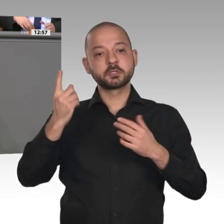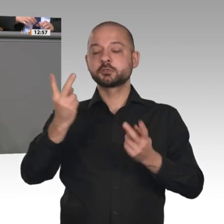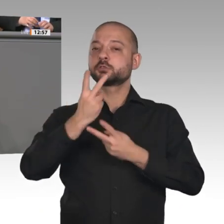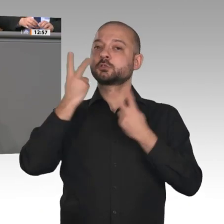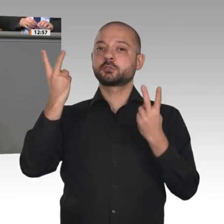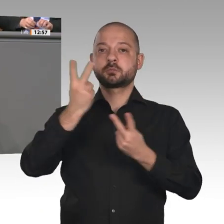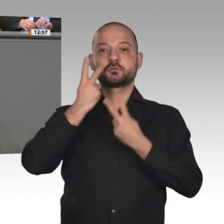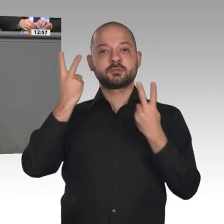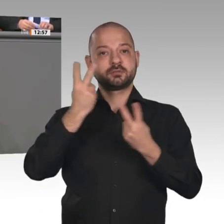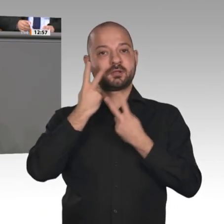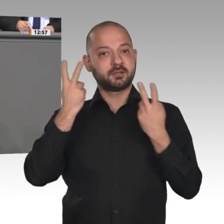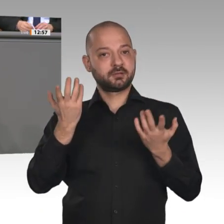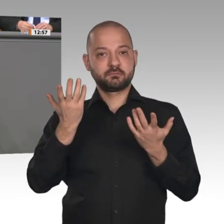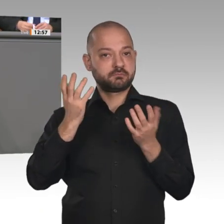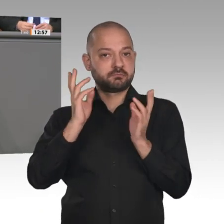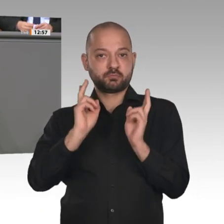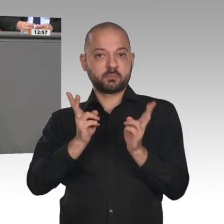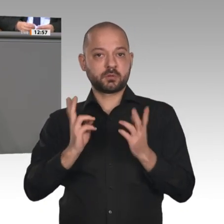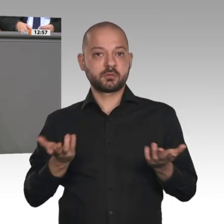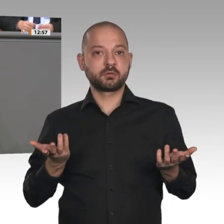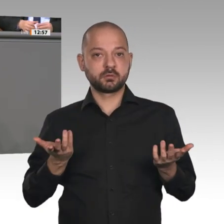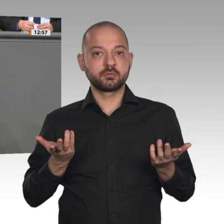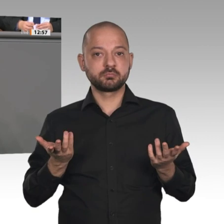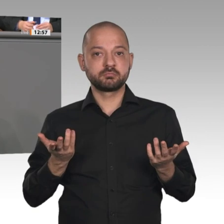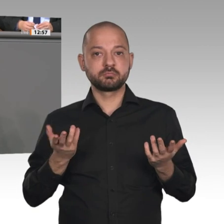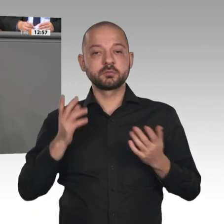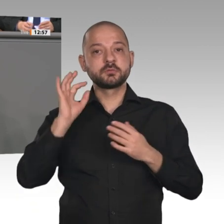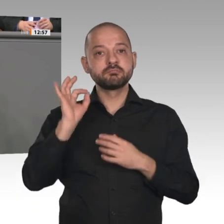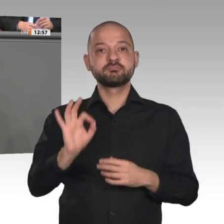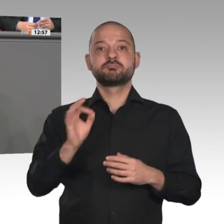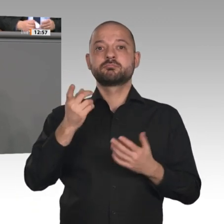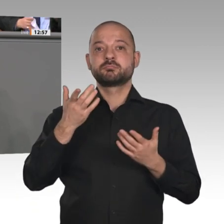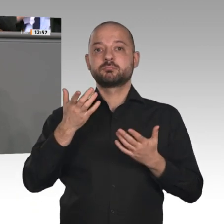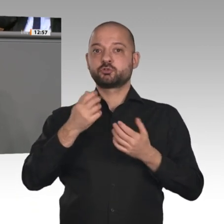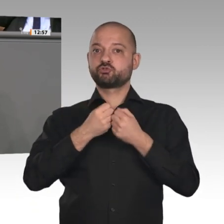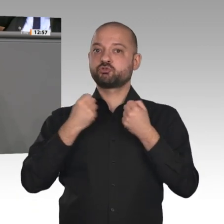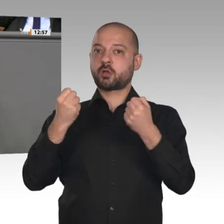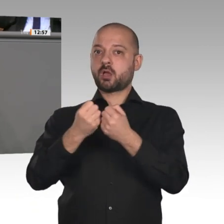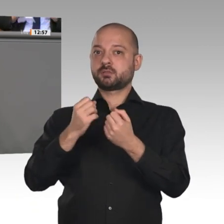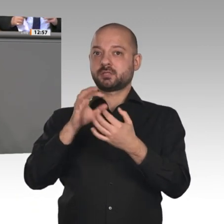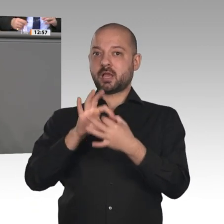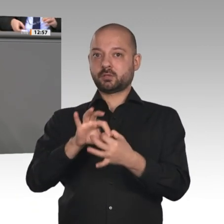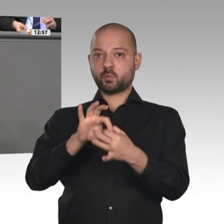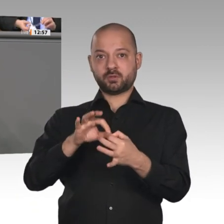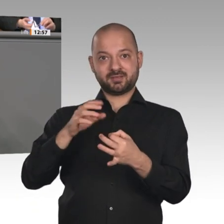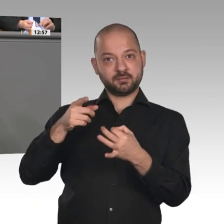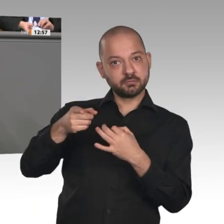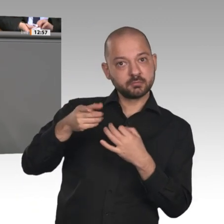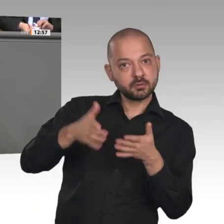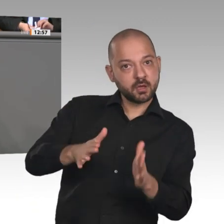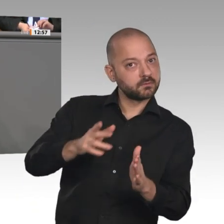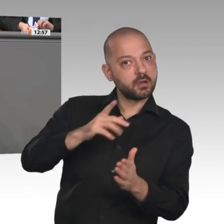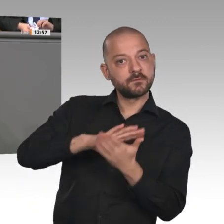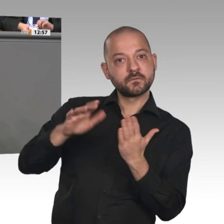wollten, konstruierten eine Geschichte, die nie eine war. Und dieser Samuel Steinberger freute sich riesig, als seine